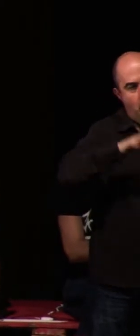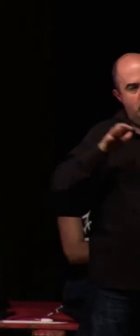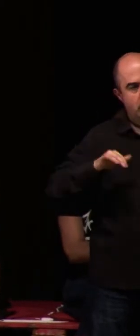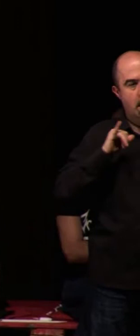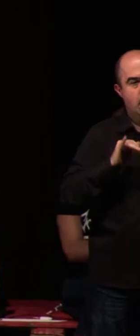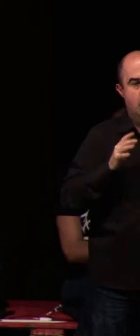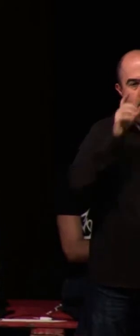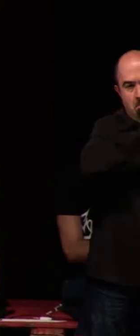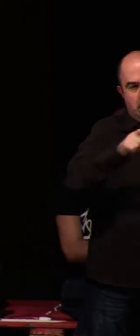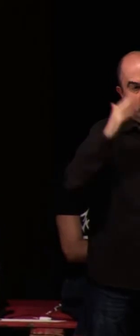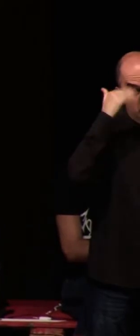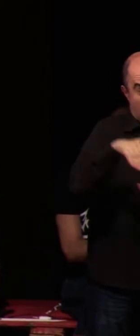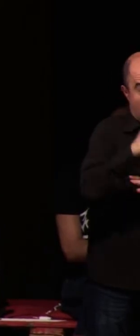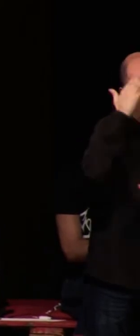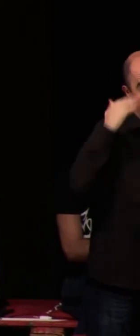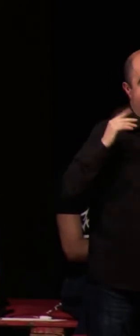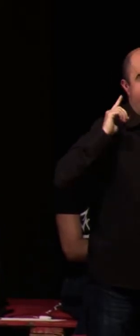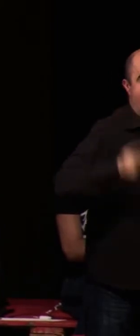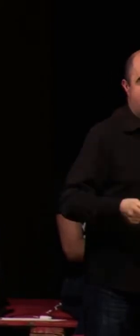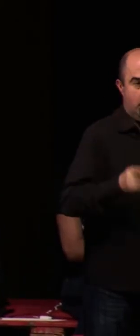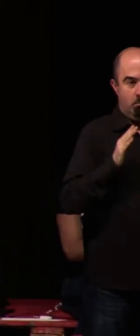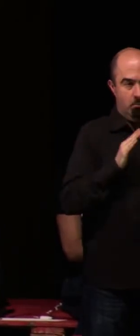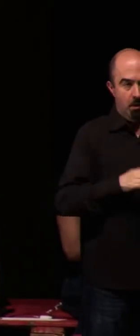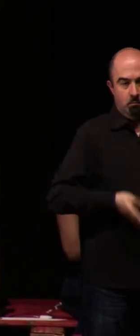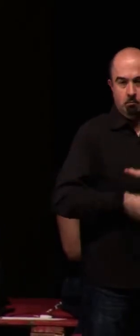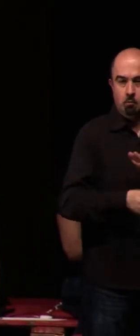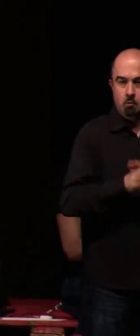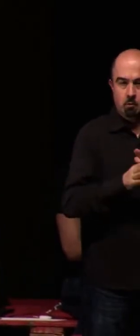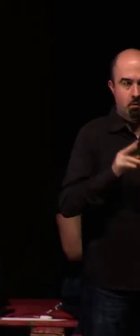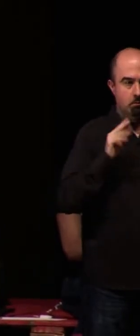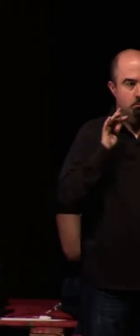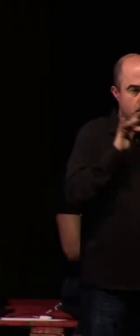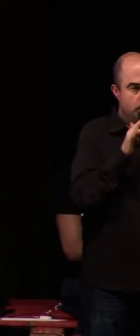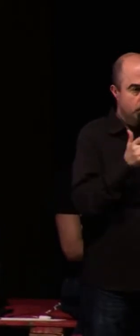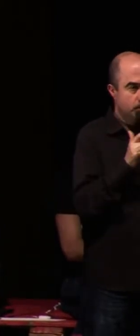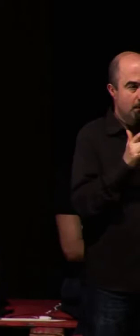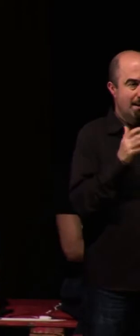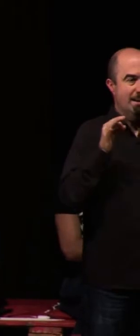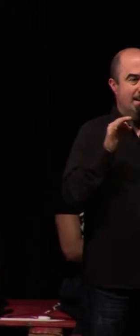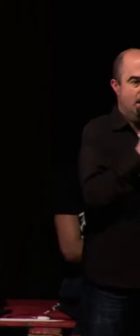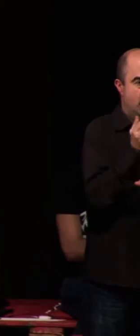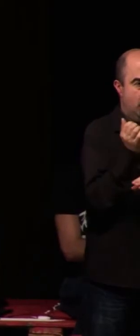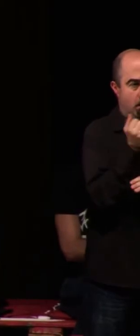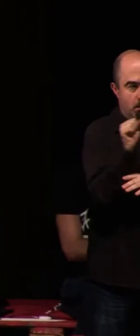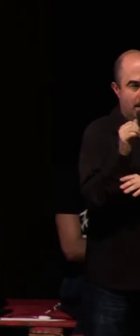sobiranies del nostre poble, fem també aquesta crida a seguir trobar-nos. Sense renúncies, ho hem dit sempre,